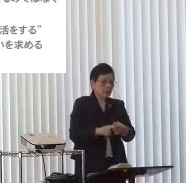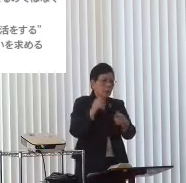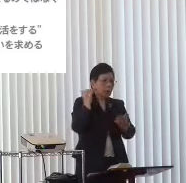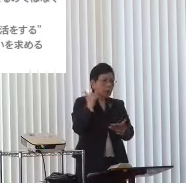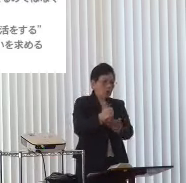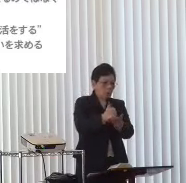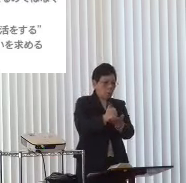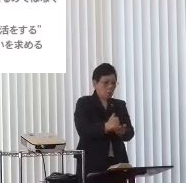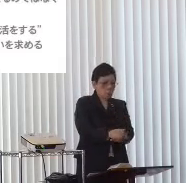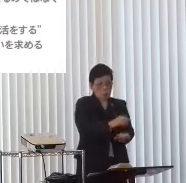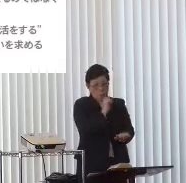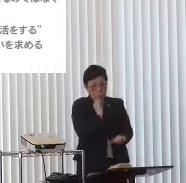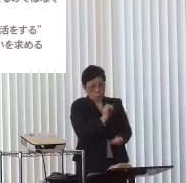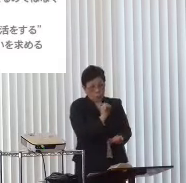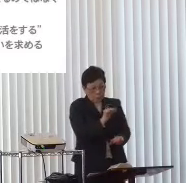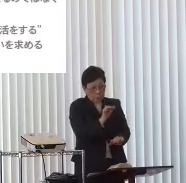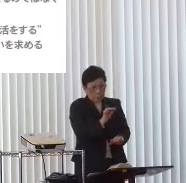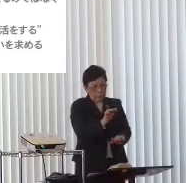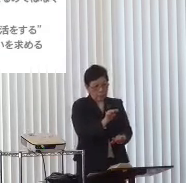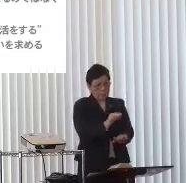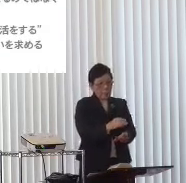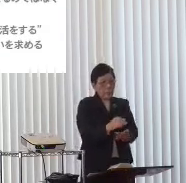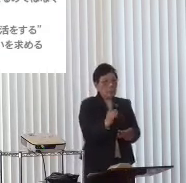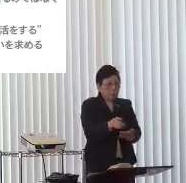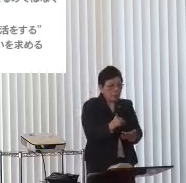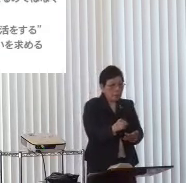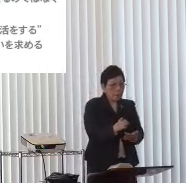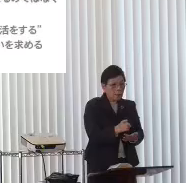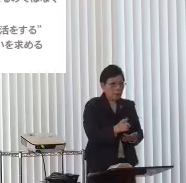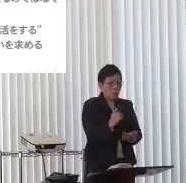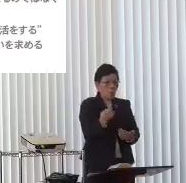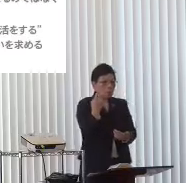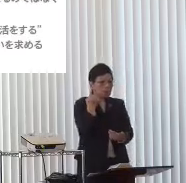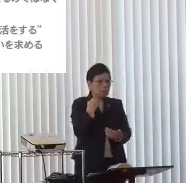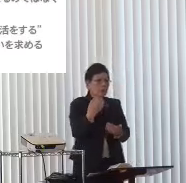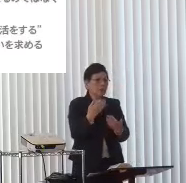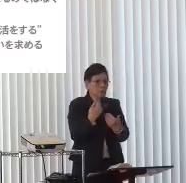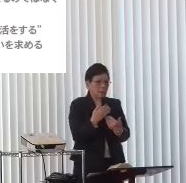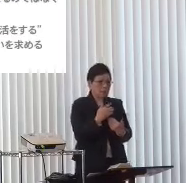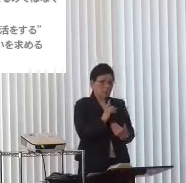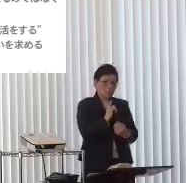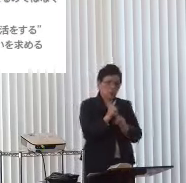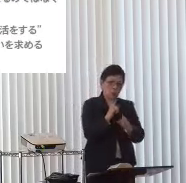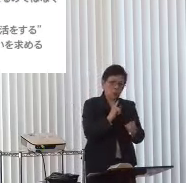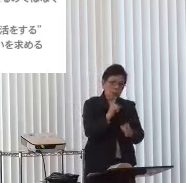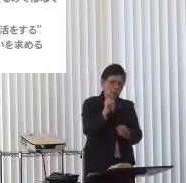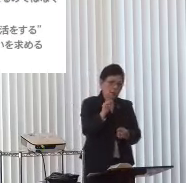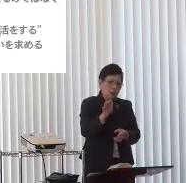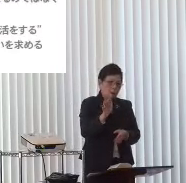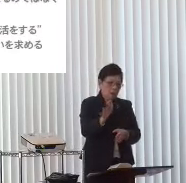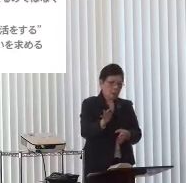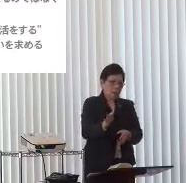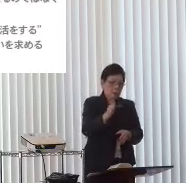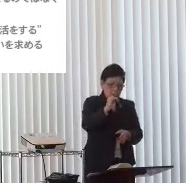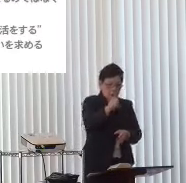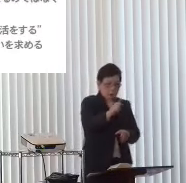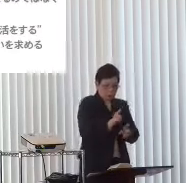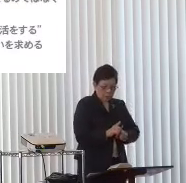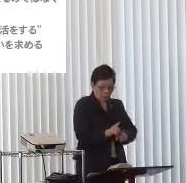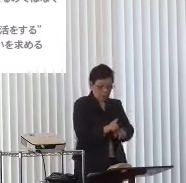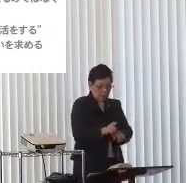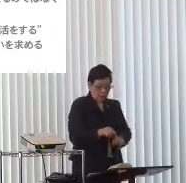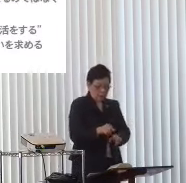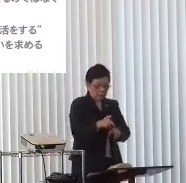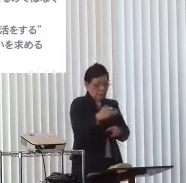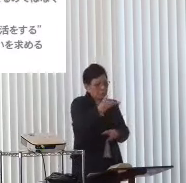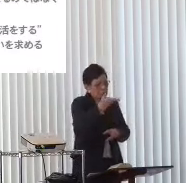助言に、サゼッションにですね、アドバイスに耳を傾けていくということが、主に従って歩むということだと思うんですね。これも